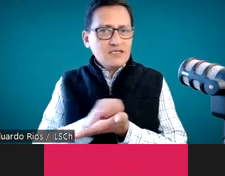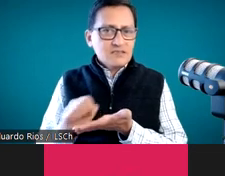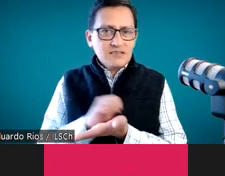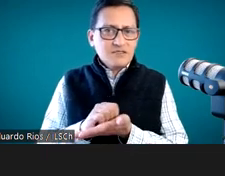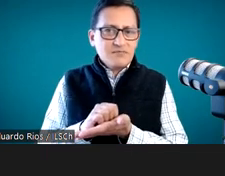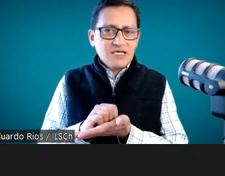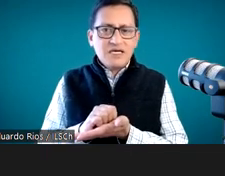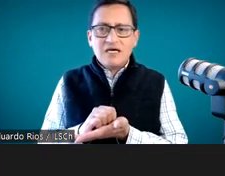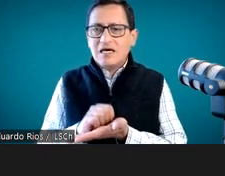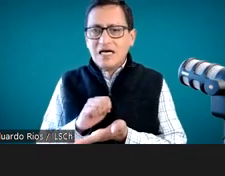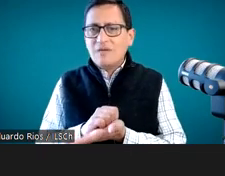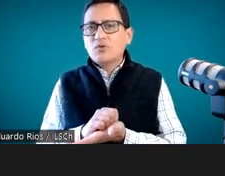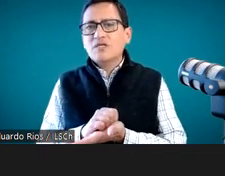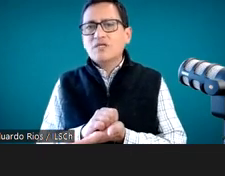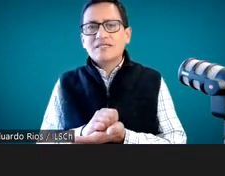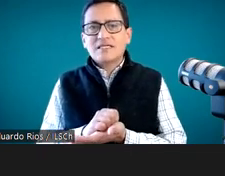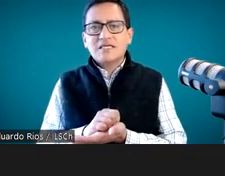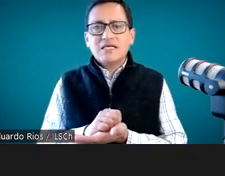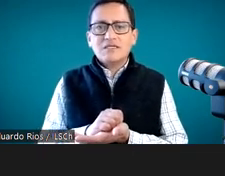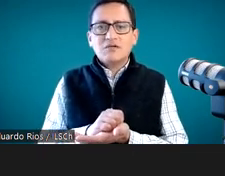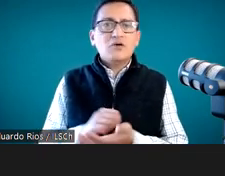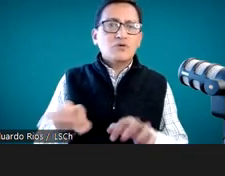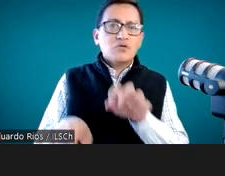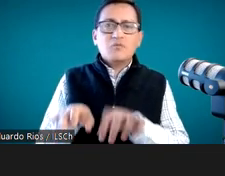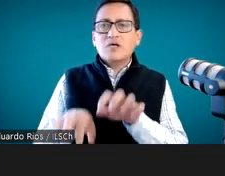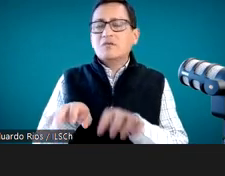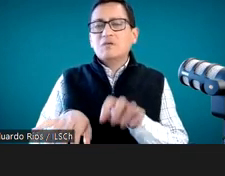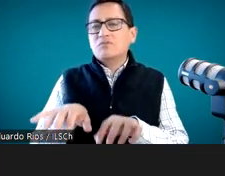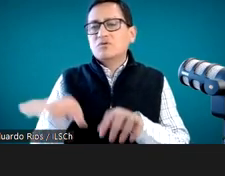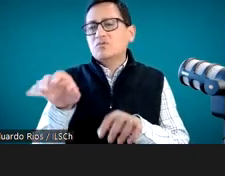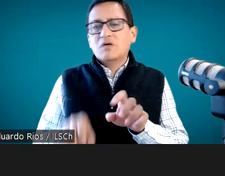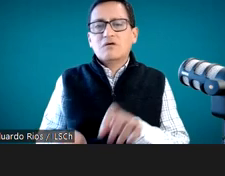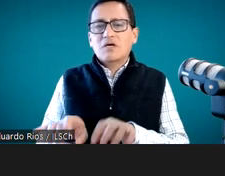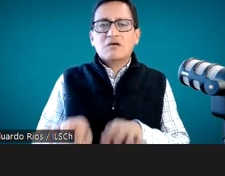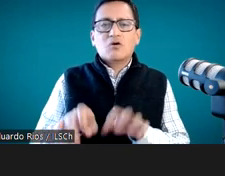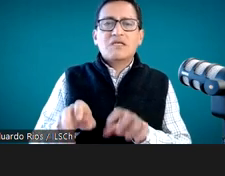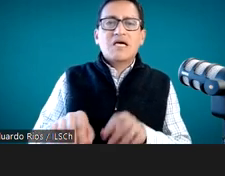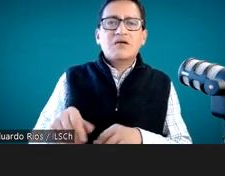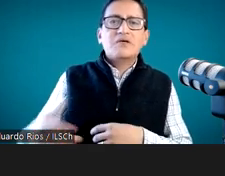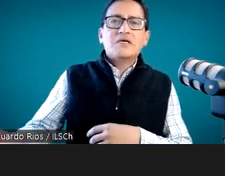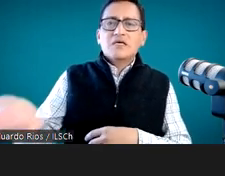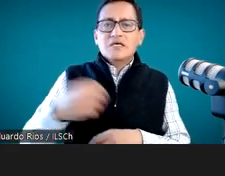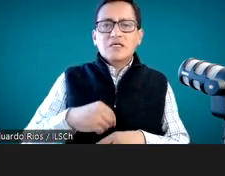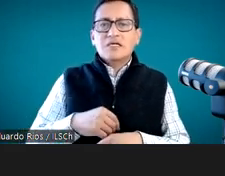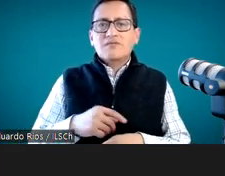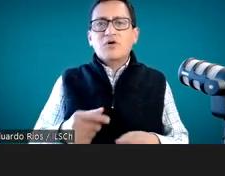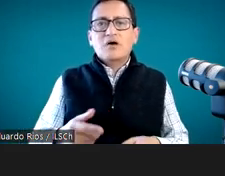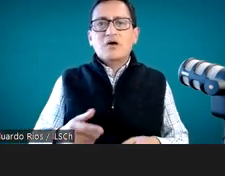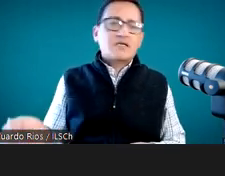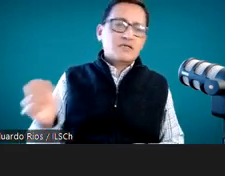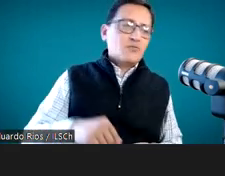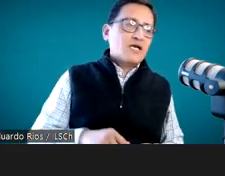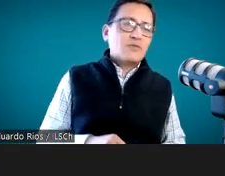ahí para que me la hagan las preguntas en la siguiente clase o incluso ahí por el mismo YouTube pueden colocar en los comentarios y